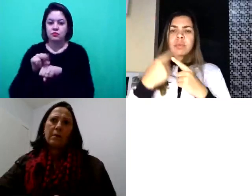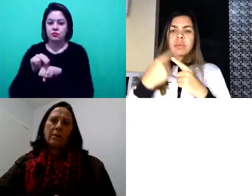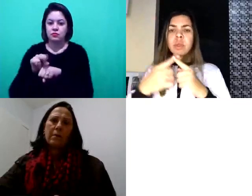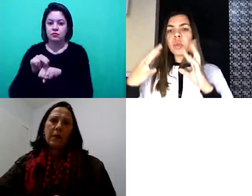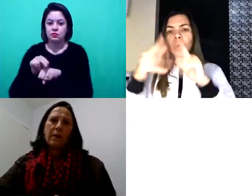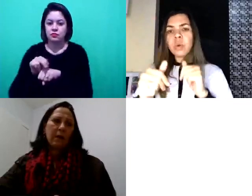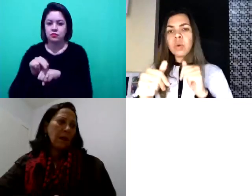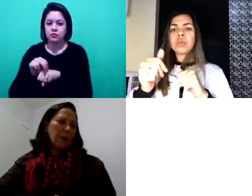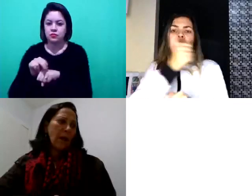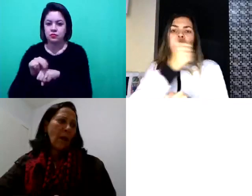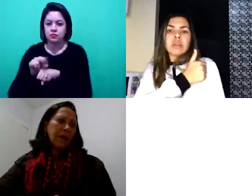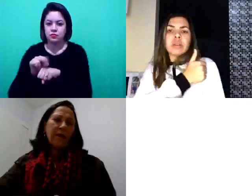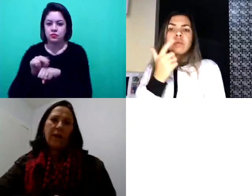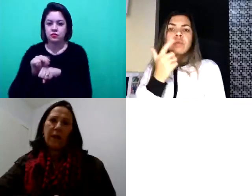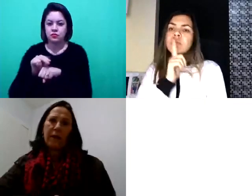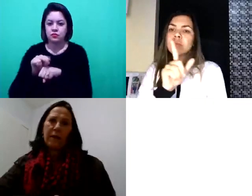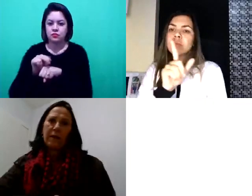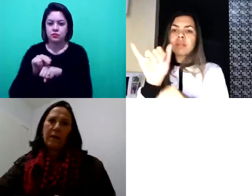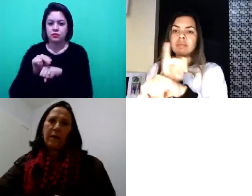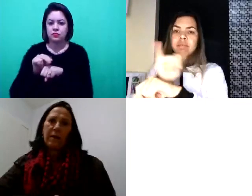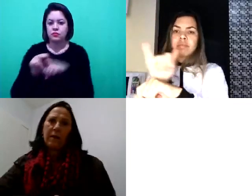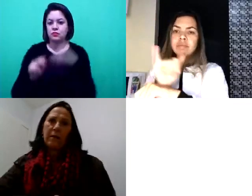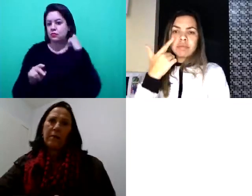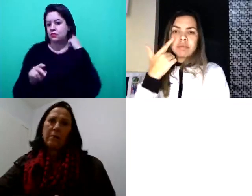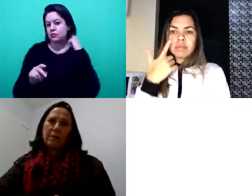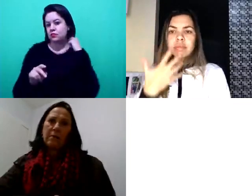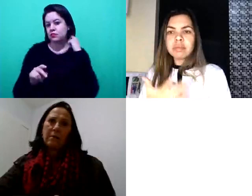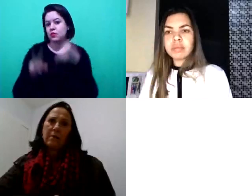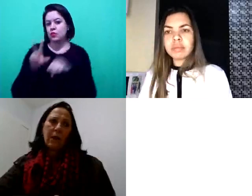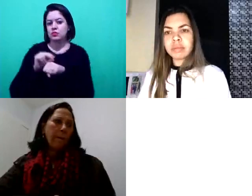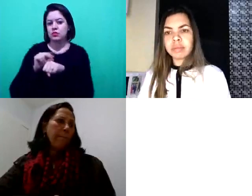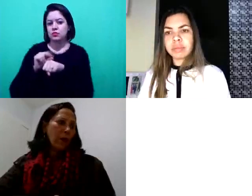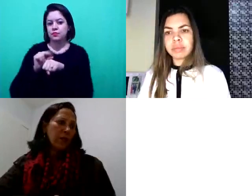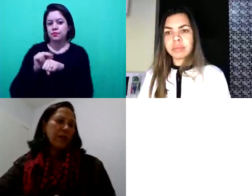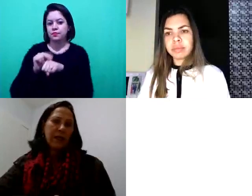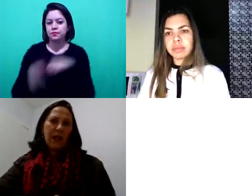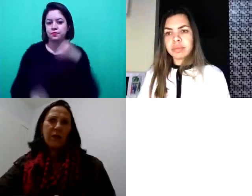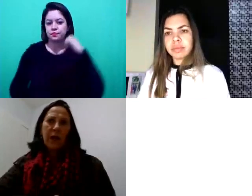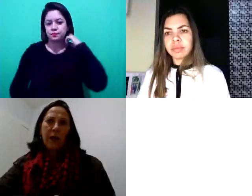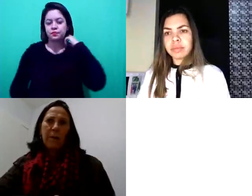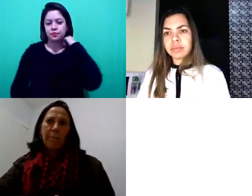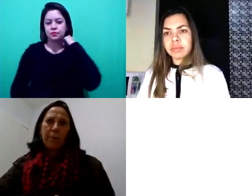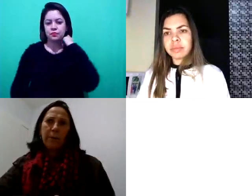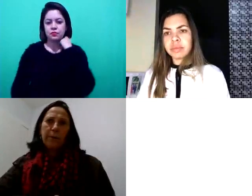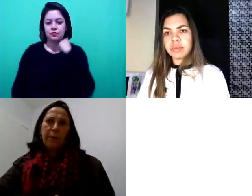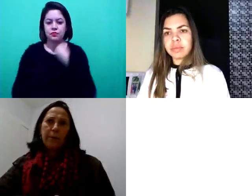deixa eu ver aqui. Isso, é uma Daí. quarta-feira. Dá, posso agendar então? Pode agendar, 7h30.